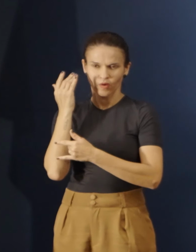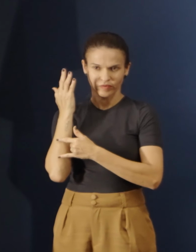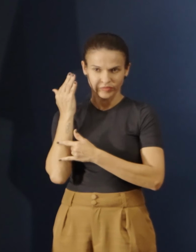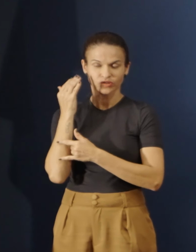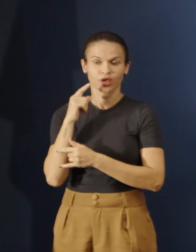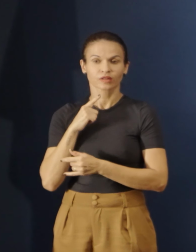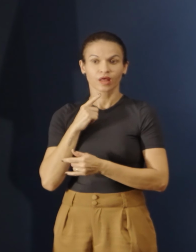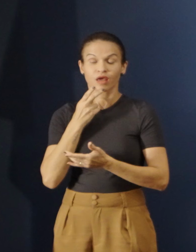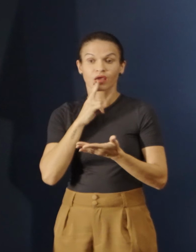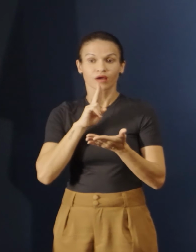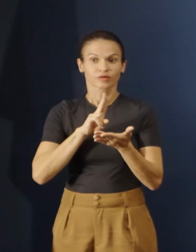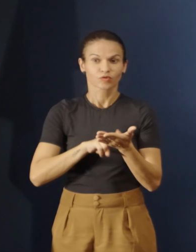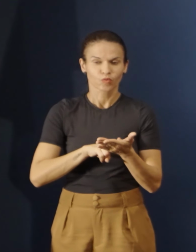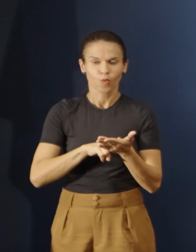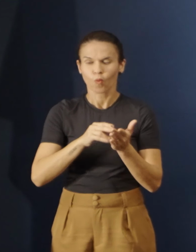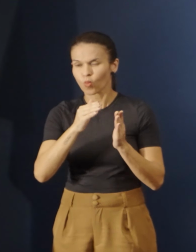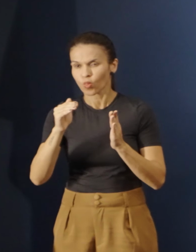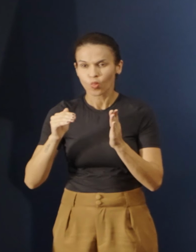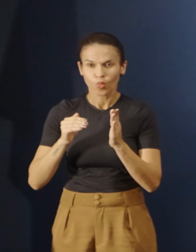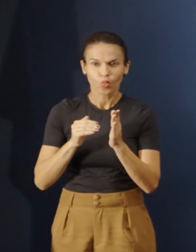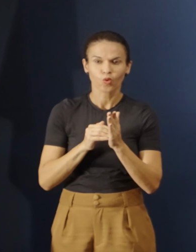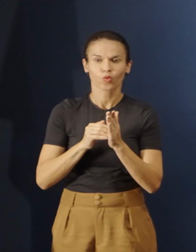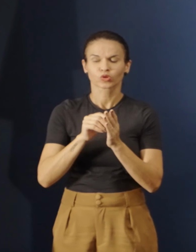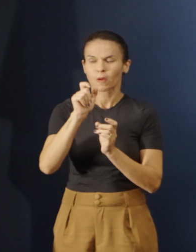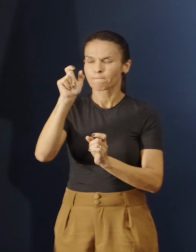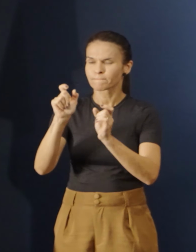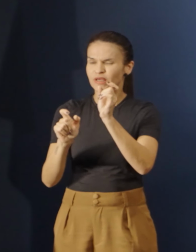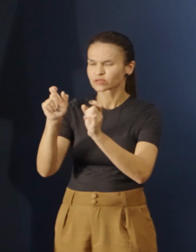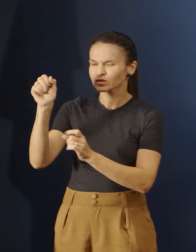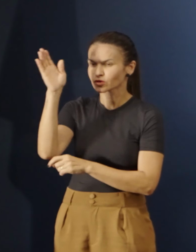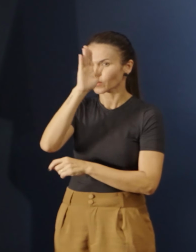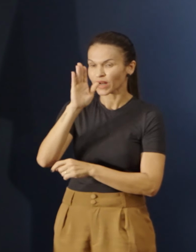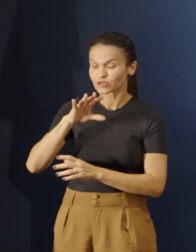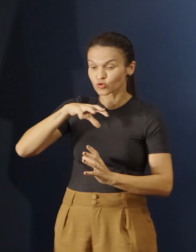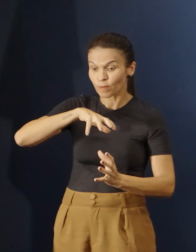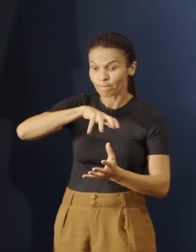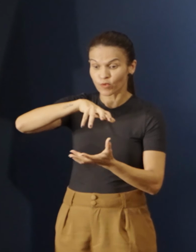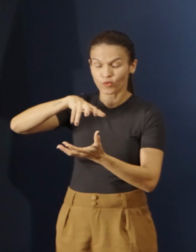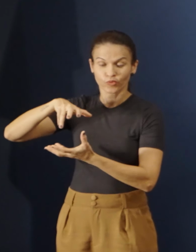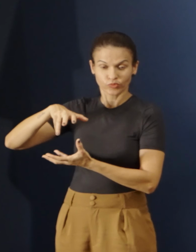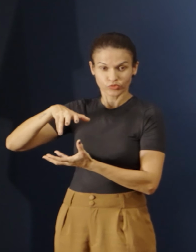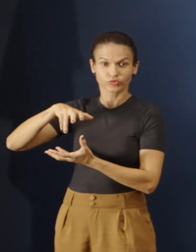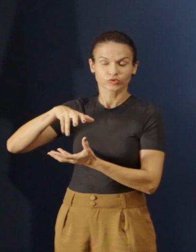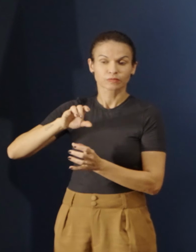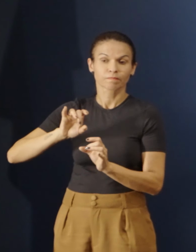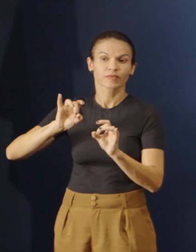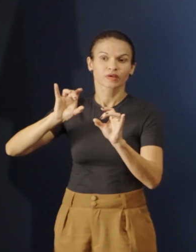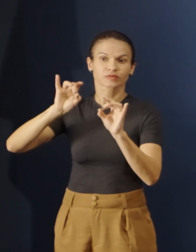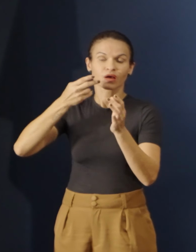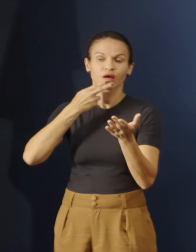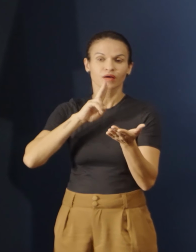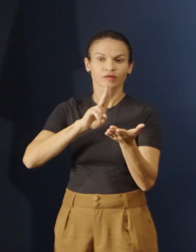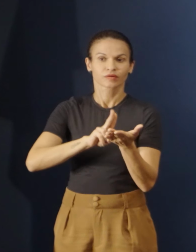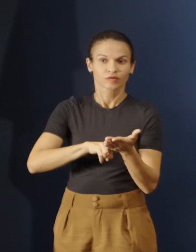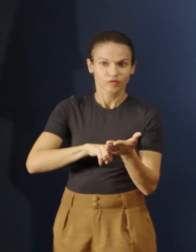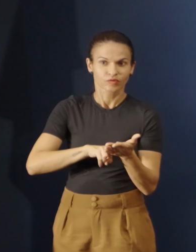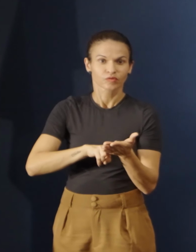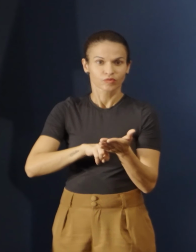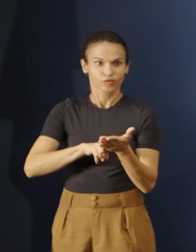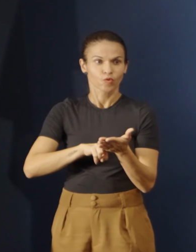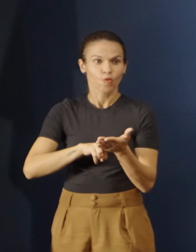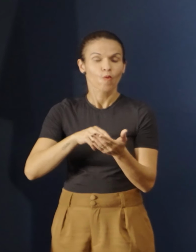tem correspondência dela com tudo que é gente do Brasil e do mundo, especialmente a correspondência dela